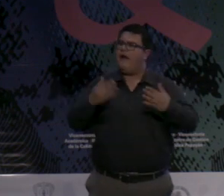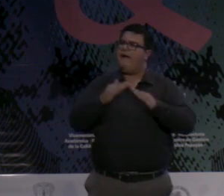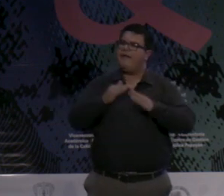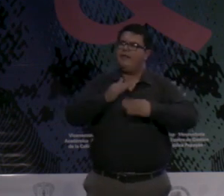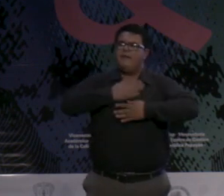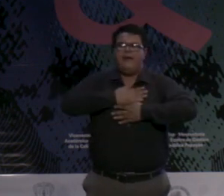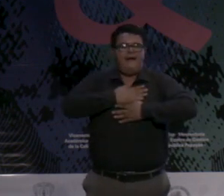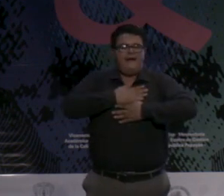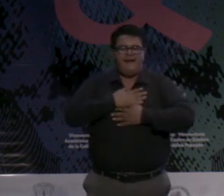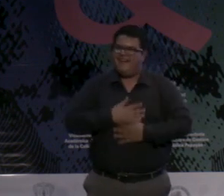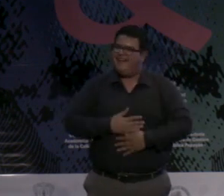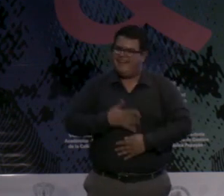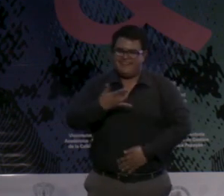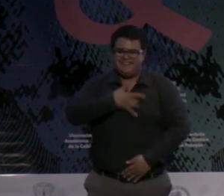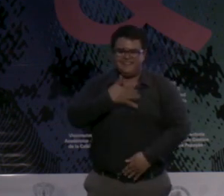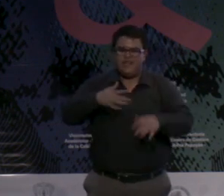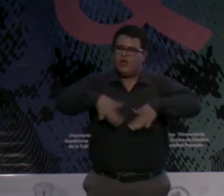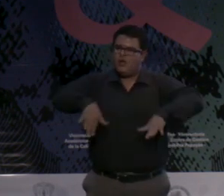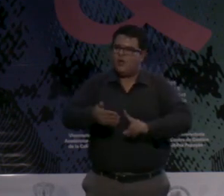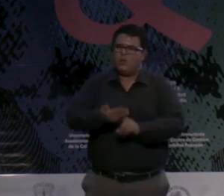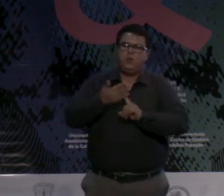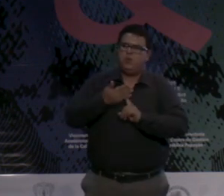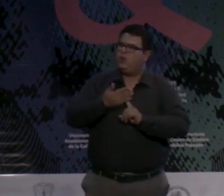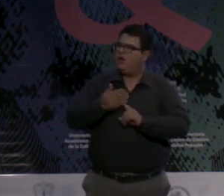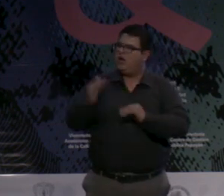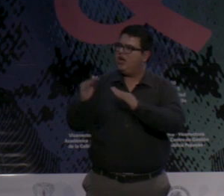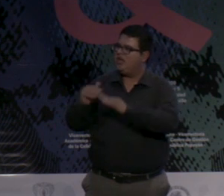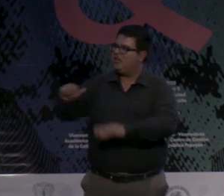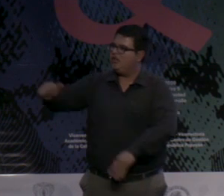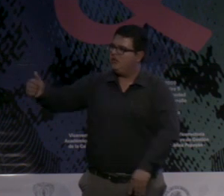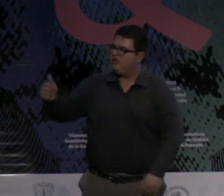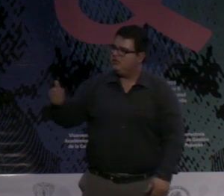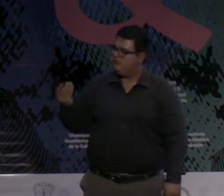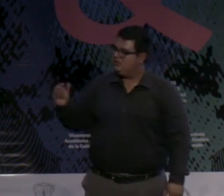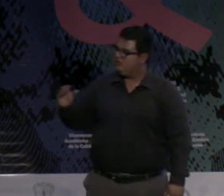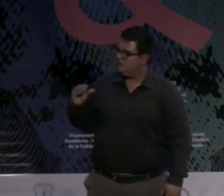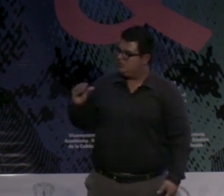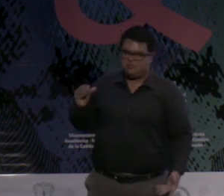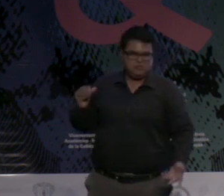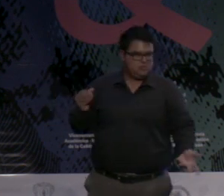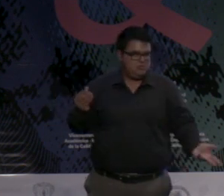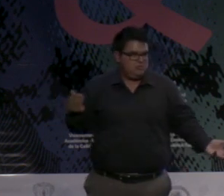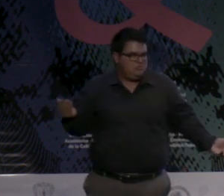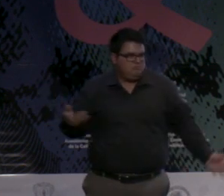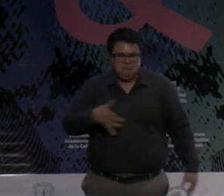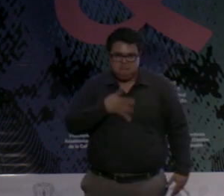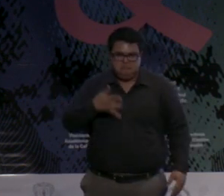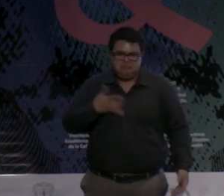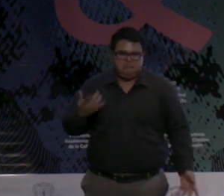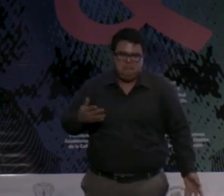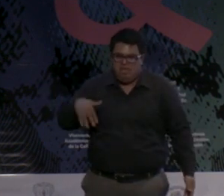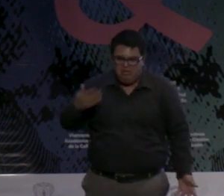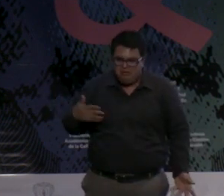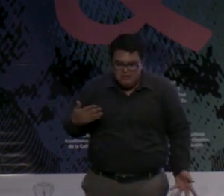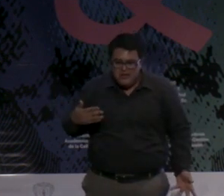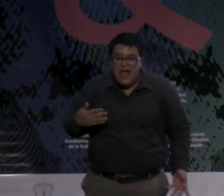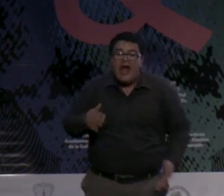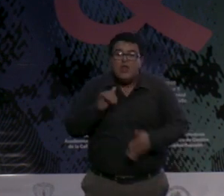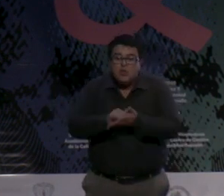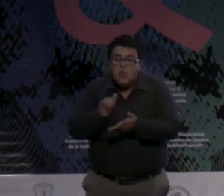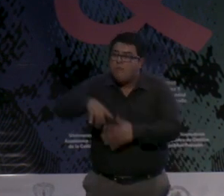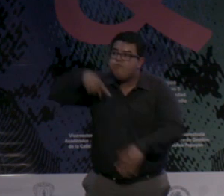para acompañar la lucha de Osvaldo. Aquí apareció en algún momento Osvaldo, en este caso excepcionalmente un hombre, en la sala de su